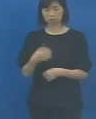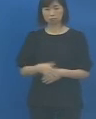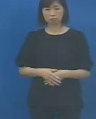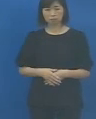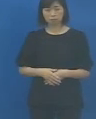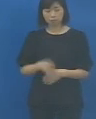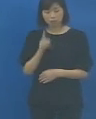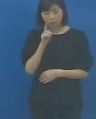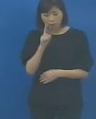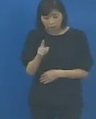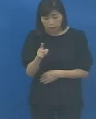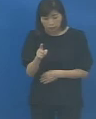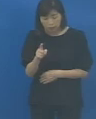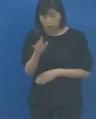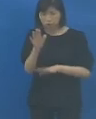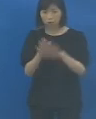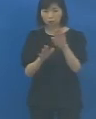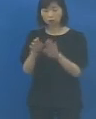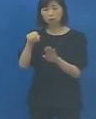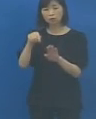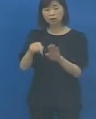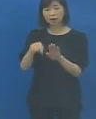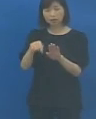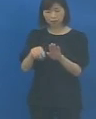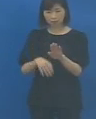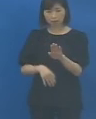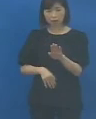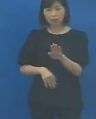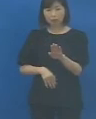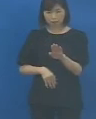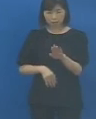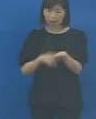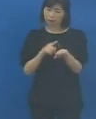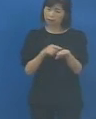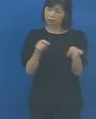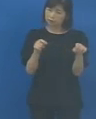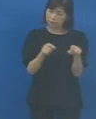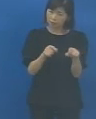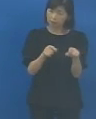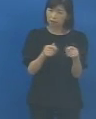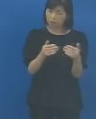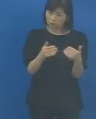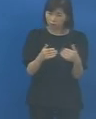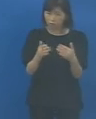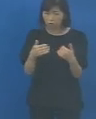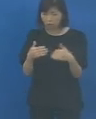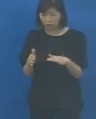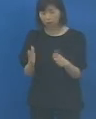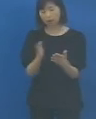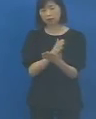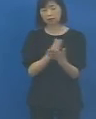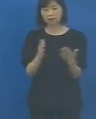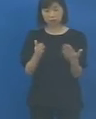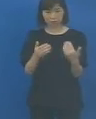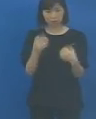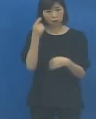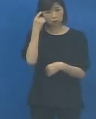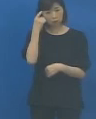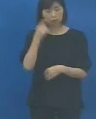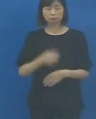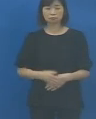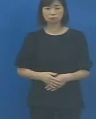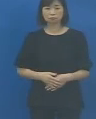る状況の中で、そうした必要性を判断していくということになろうかと思います。ただまだこの東